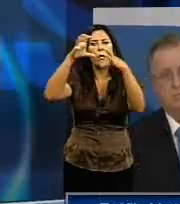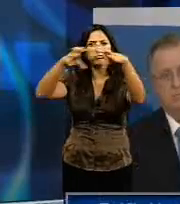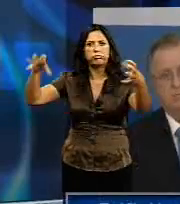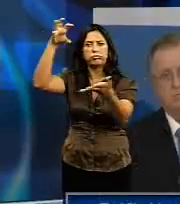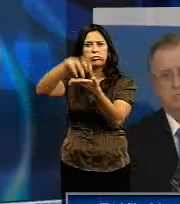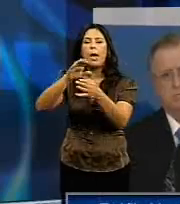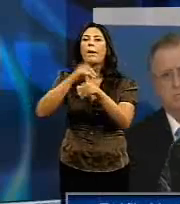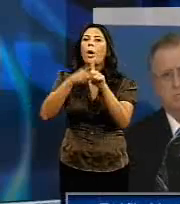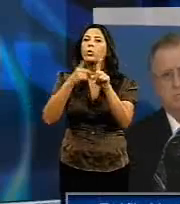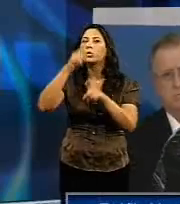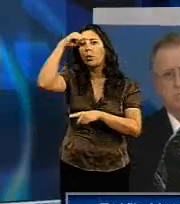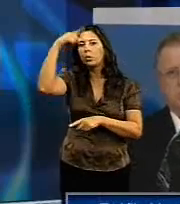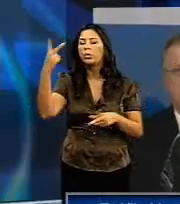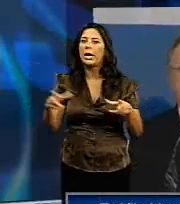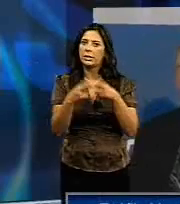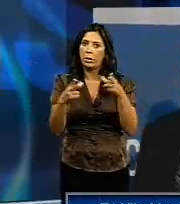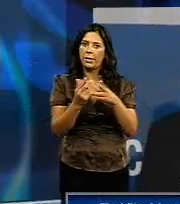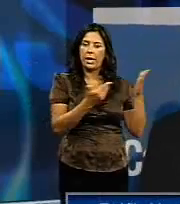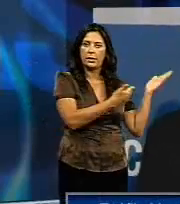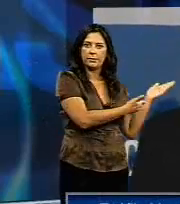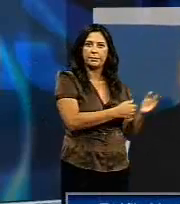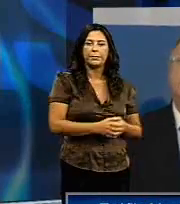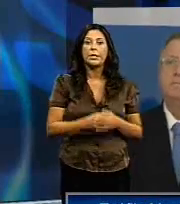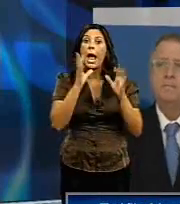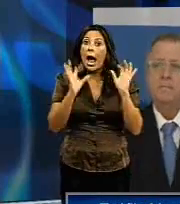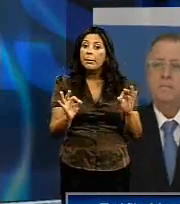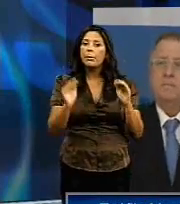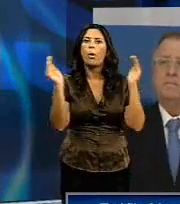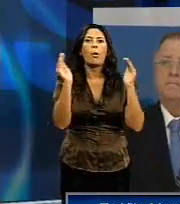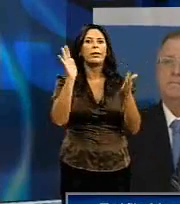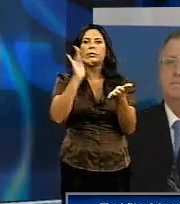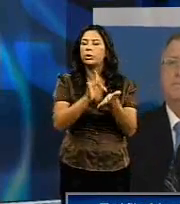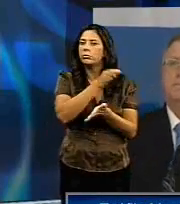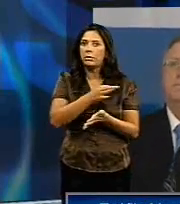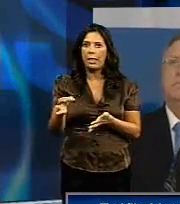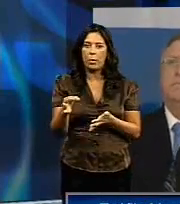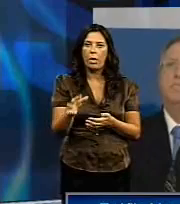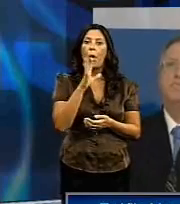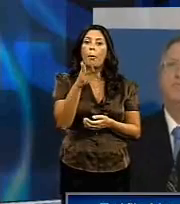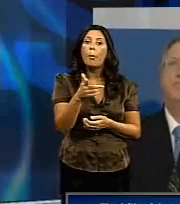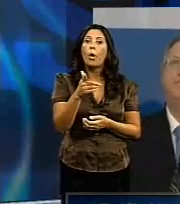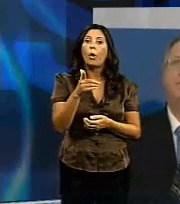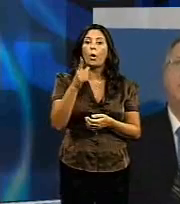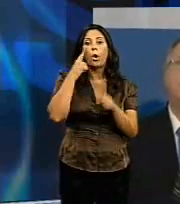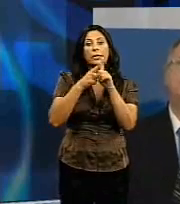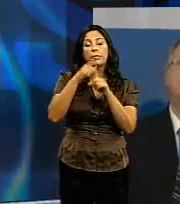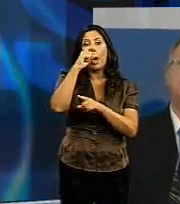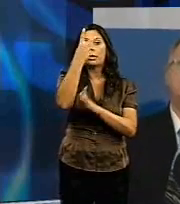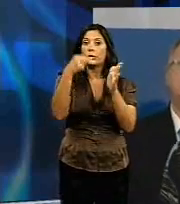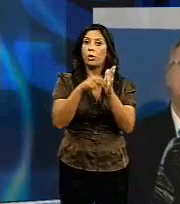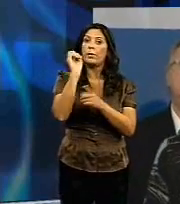en un momento donde quizá es el momento apropiado. Es el momento apropiado porque nos va a permitir de cara al 12